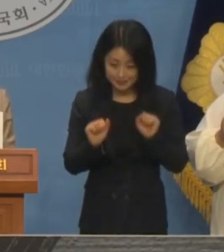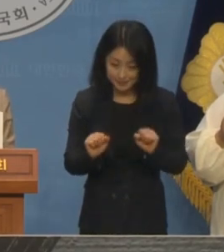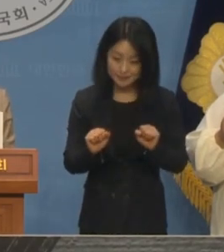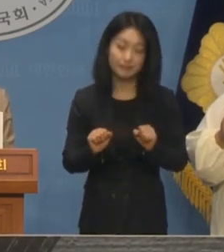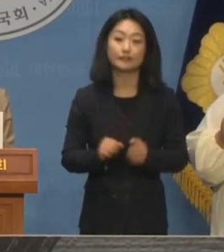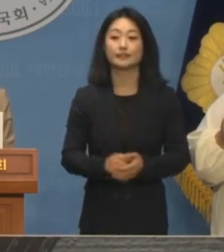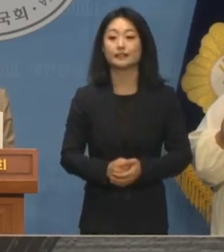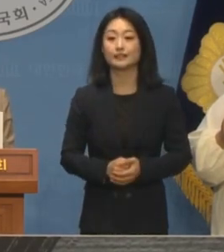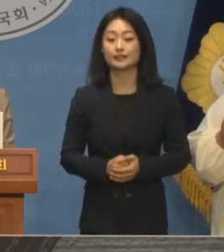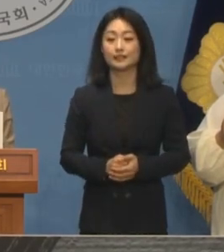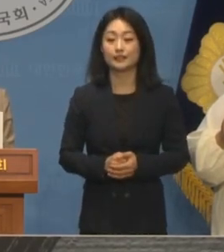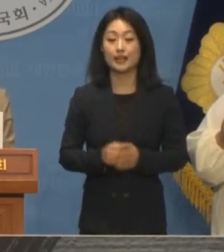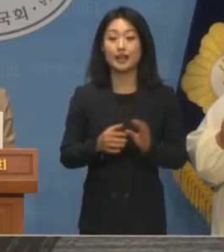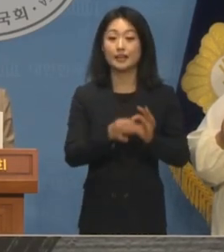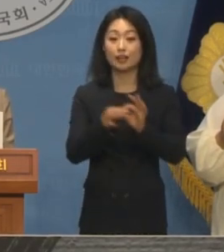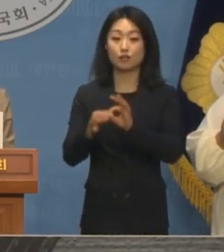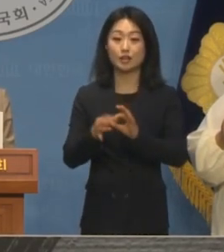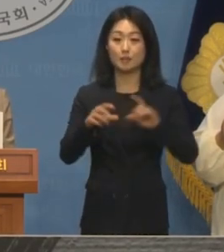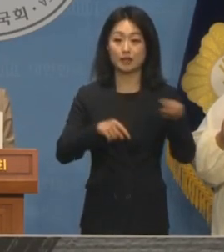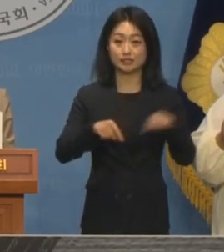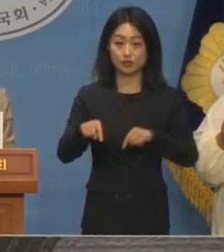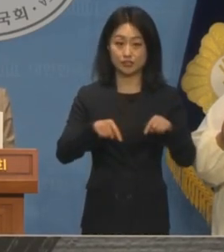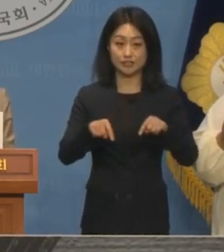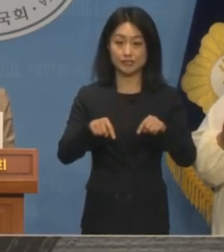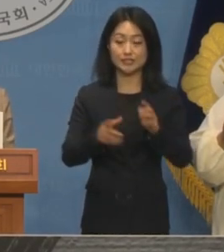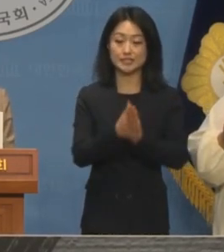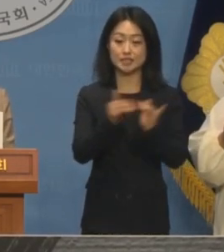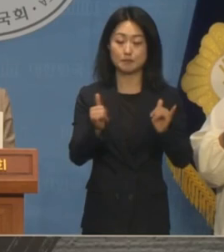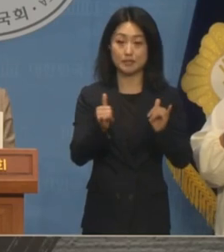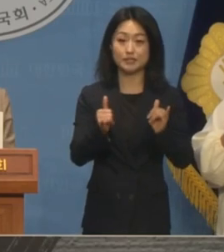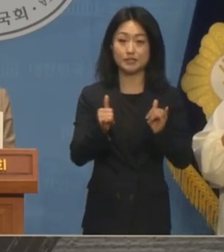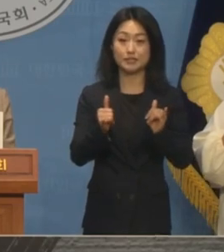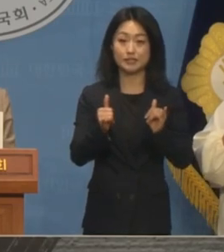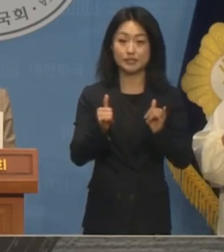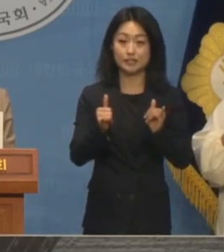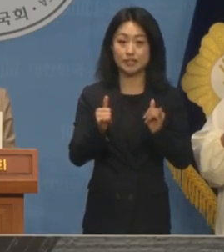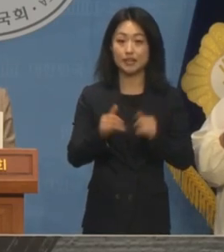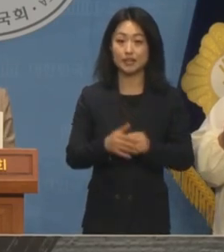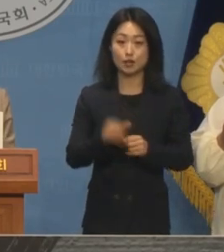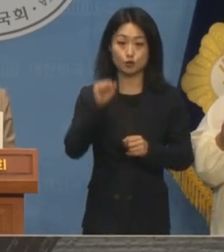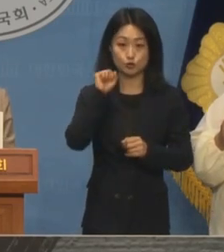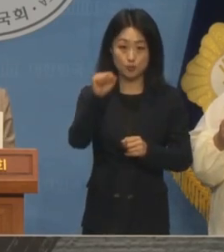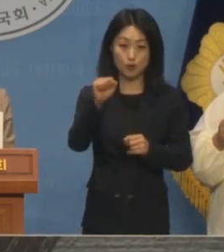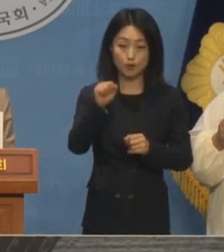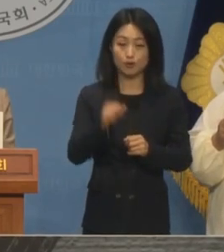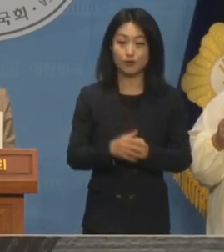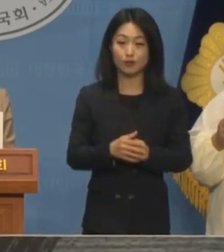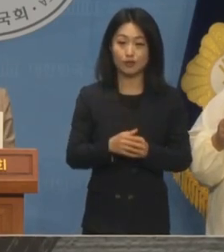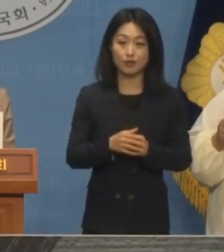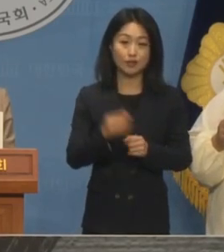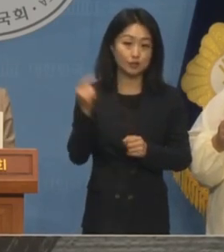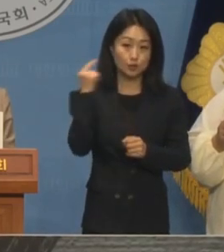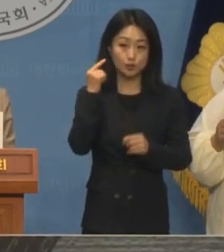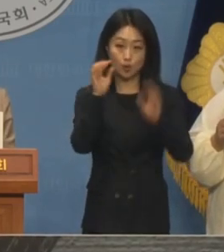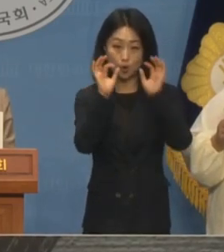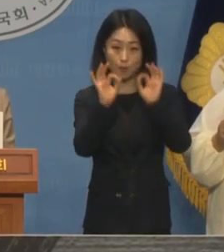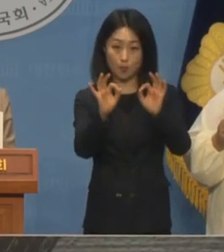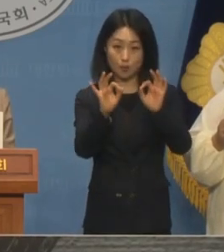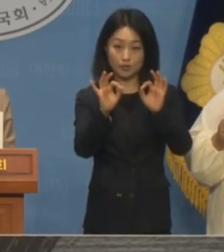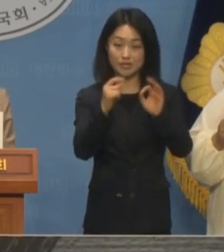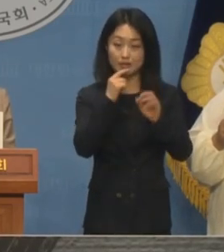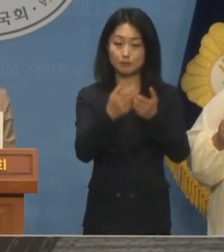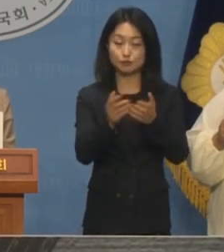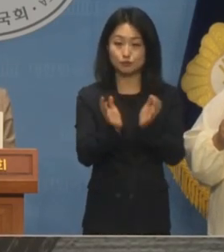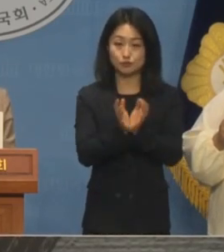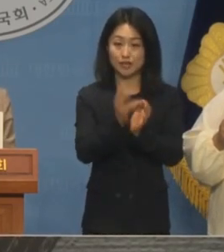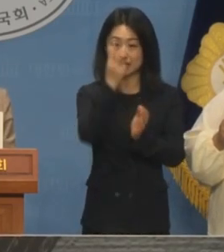안녕하십니까. 연합정치 시민후보로 소리로 보는 시각장애인 더불어민주당 국회의원